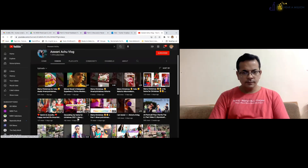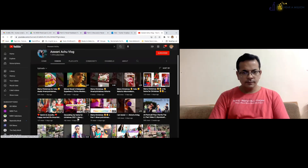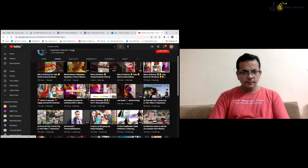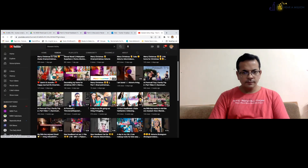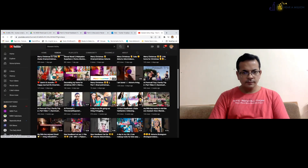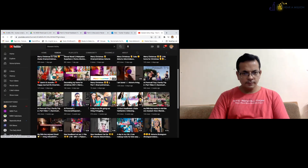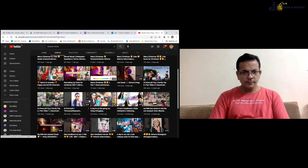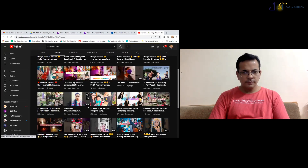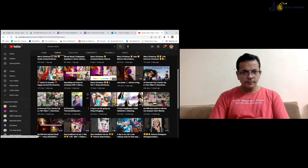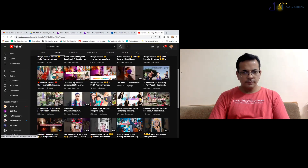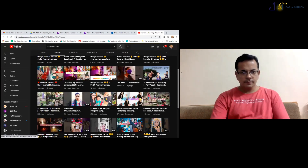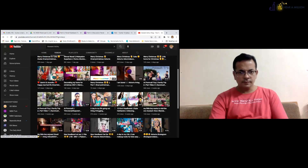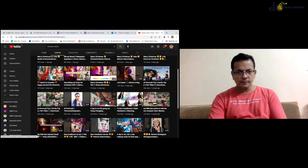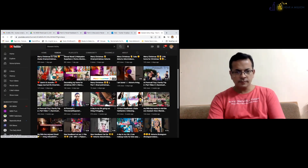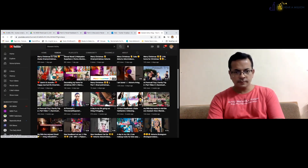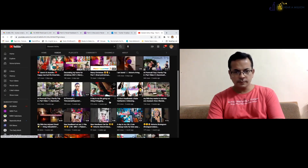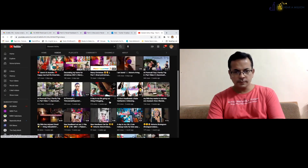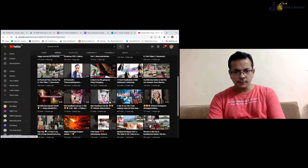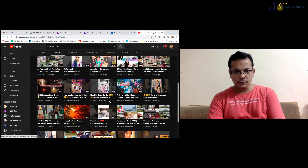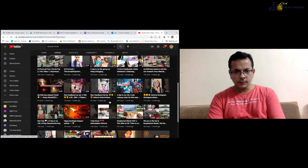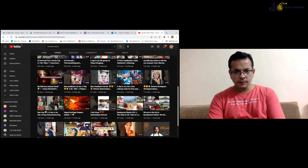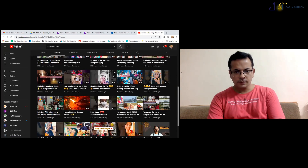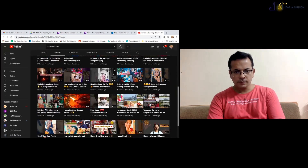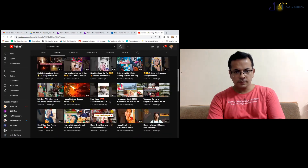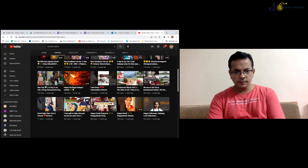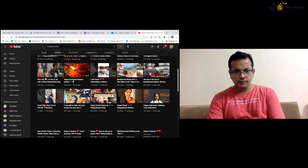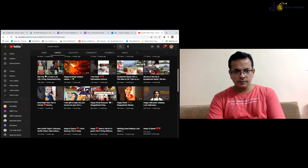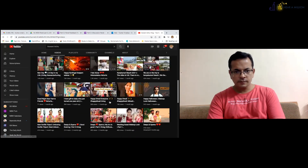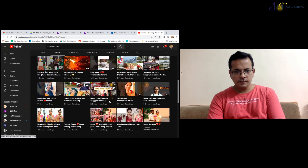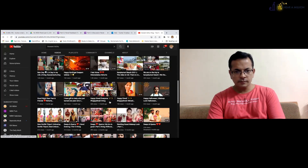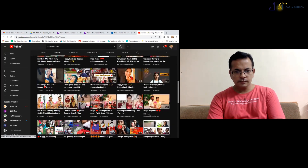ये भी है उसको भी कोई राज नहीं मिला हाँ